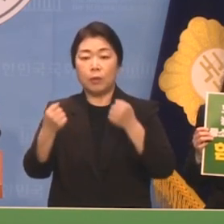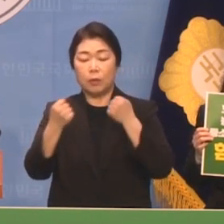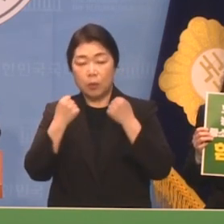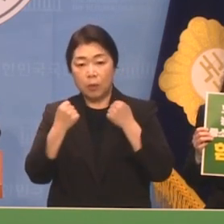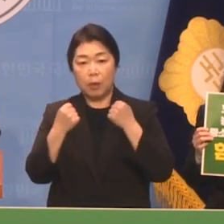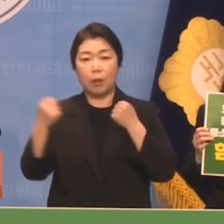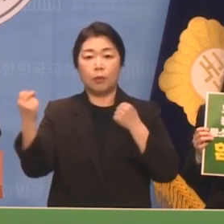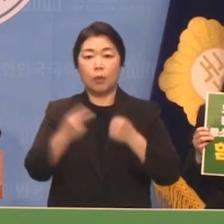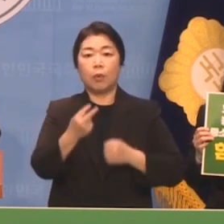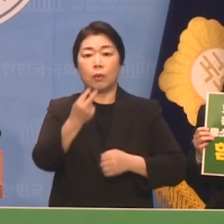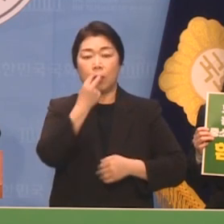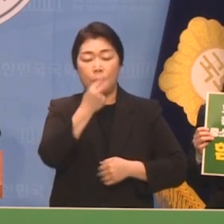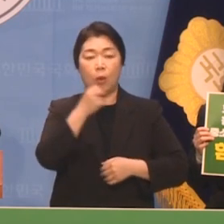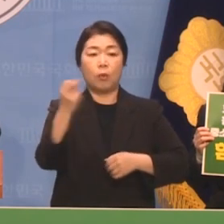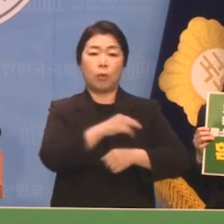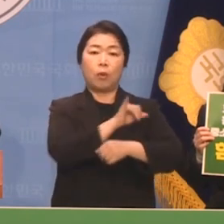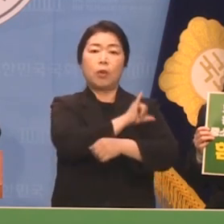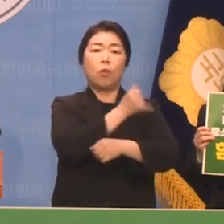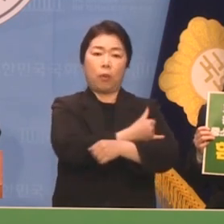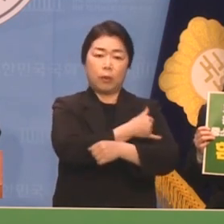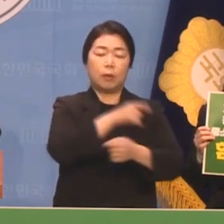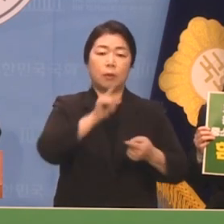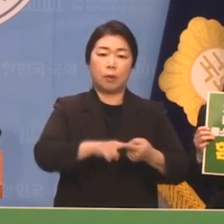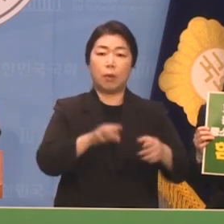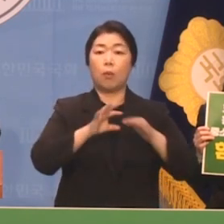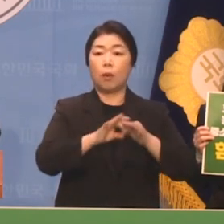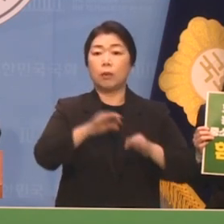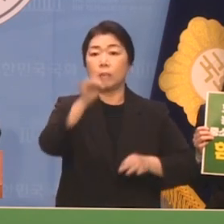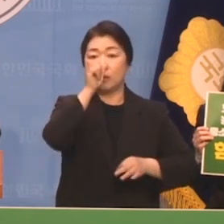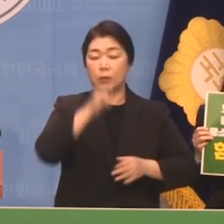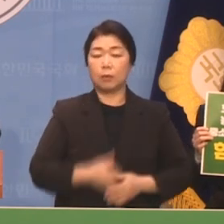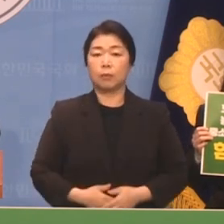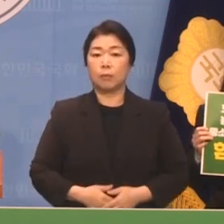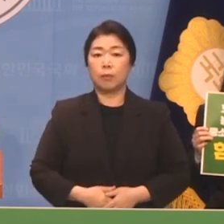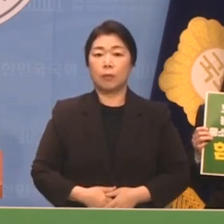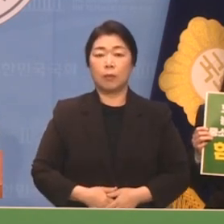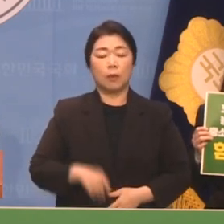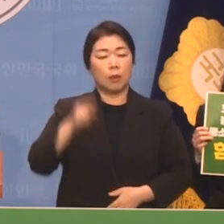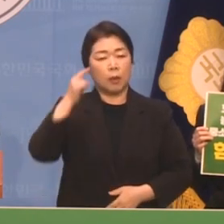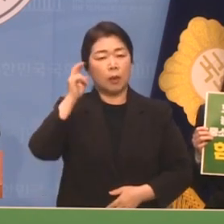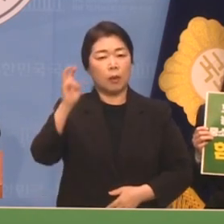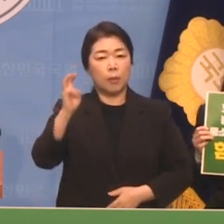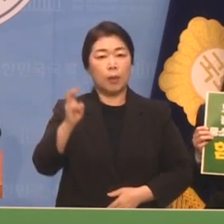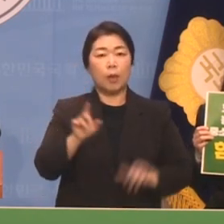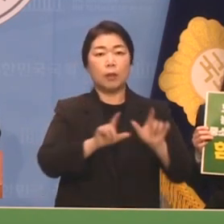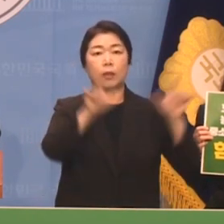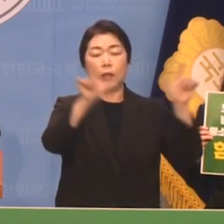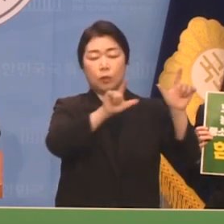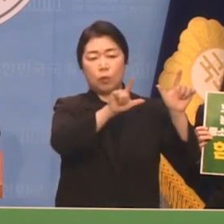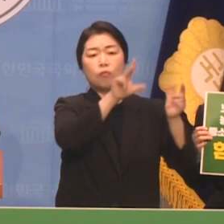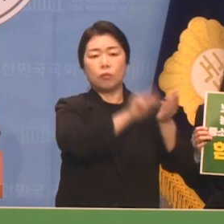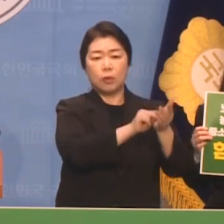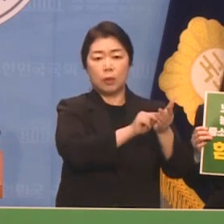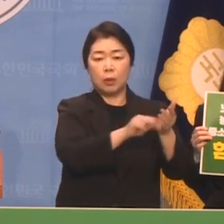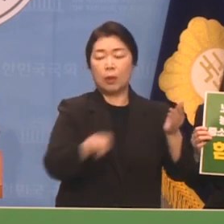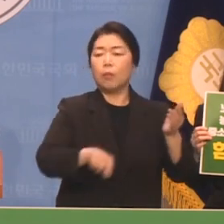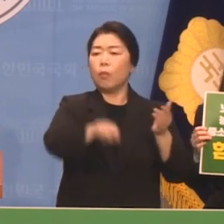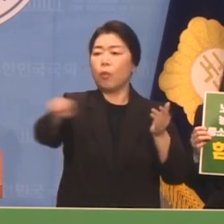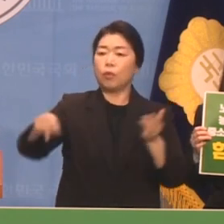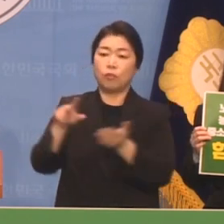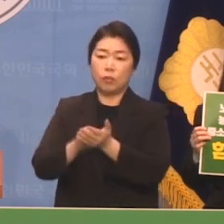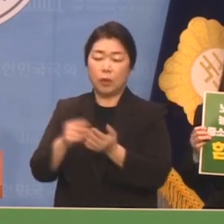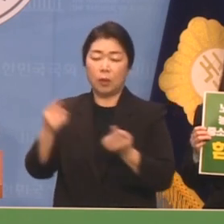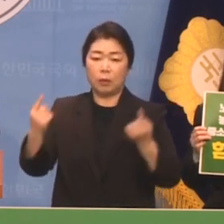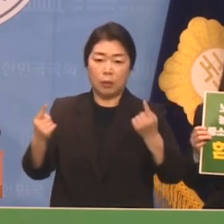지대한 영향을 미치고 있으며 그 영향이 앞으로 더욱더 커질 것입니다. 녹색정의당은